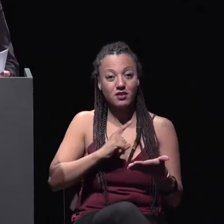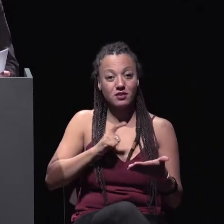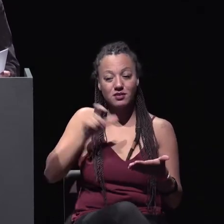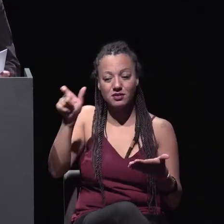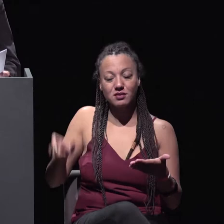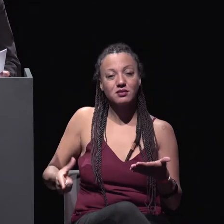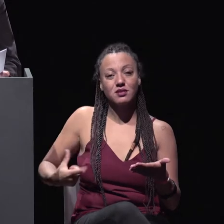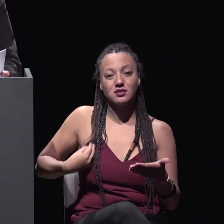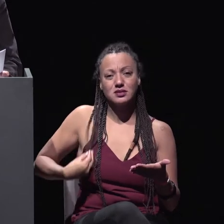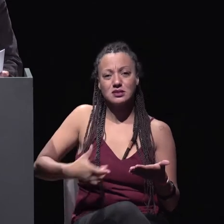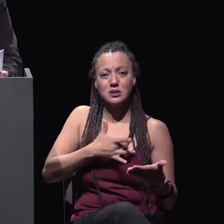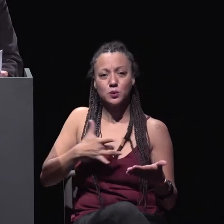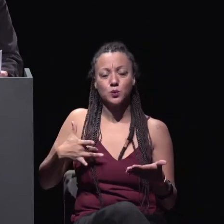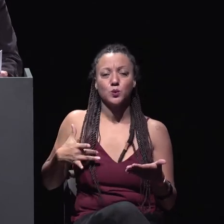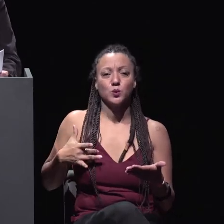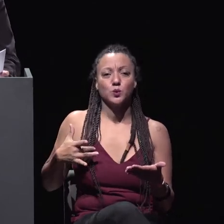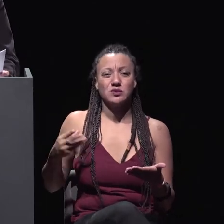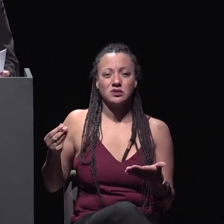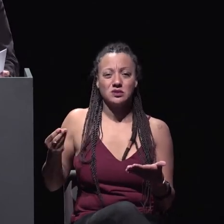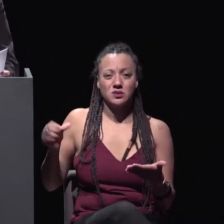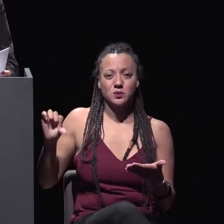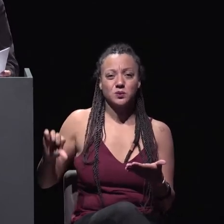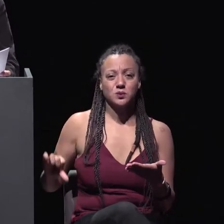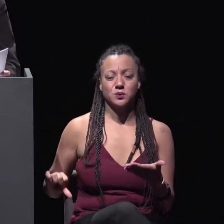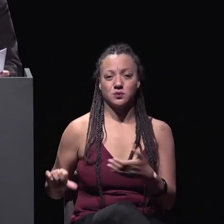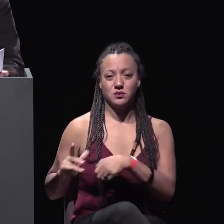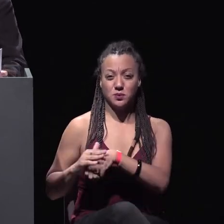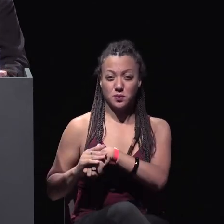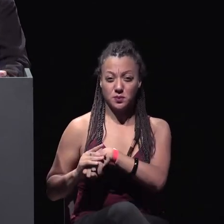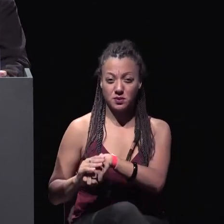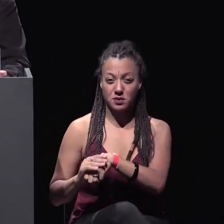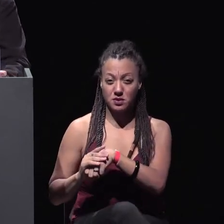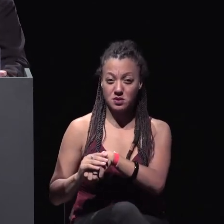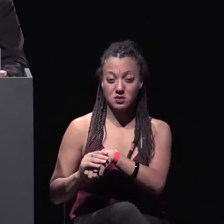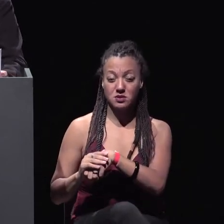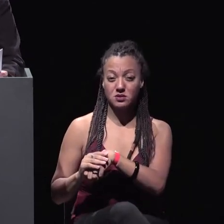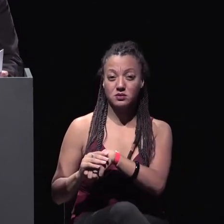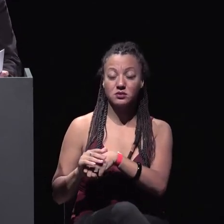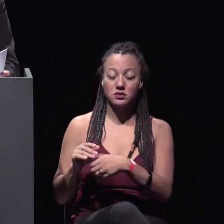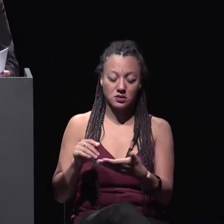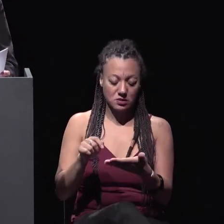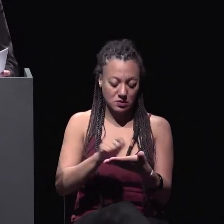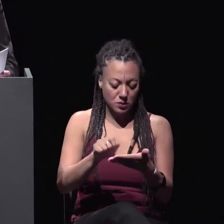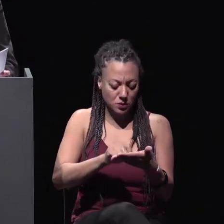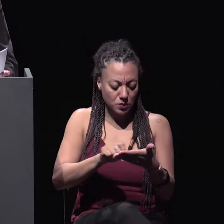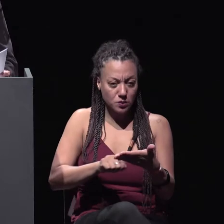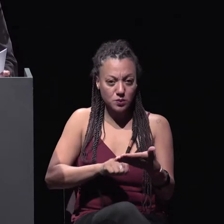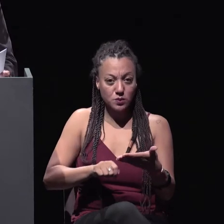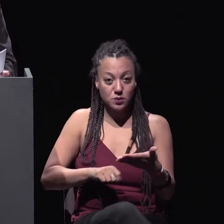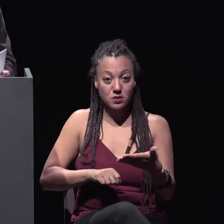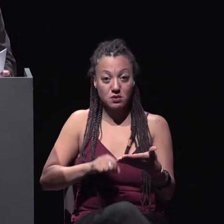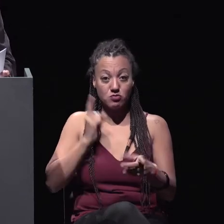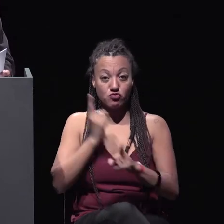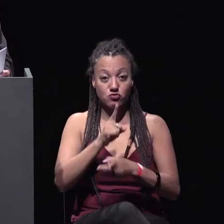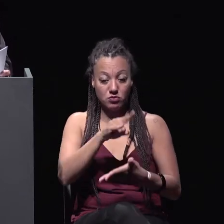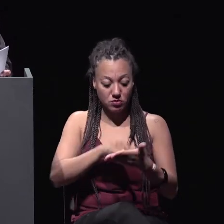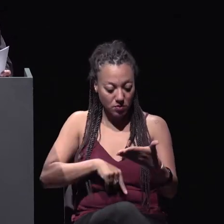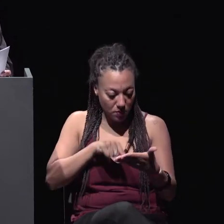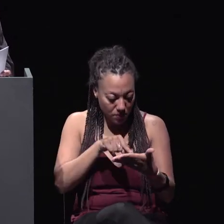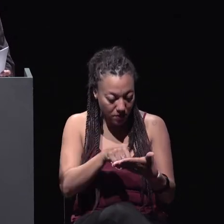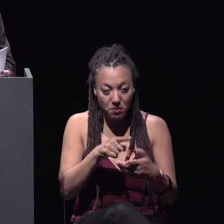saúde a fragilidade do corpo sendo que essa doença eventual que o aleijadinho tenha tido nós não sabemos de fato o que foi